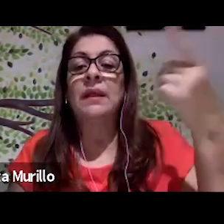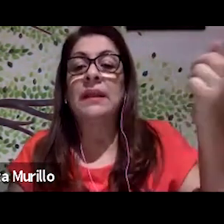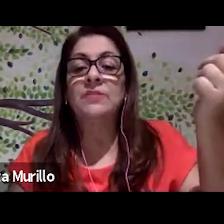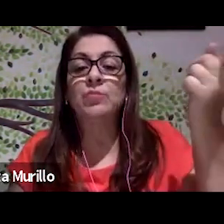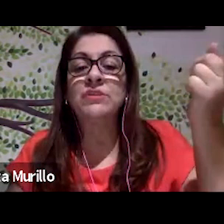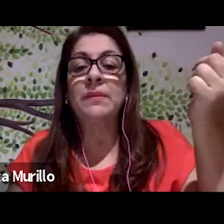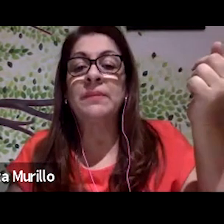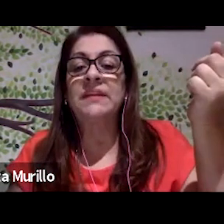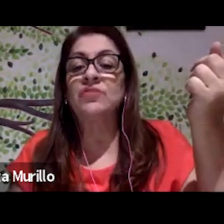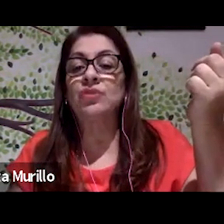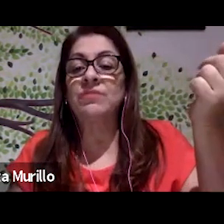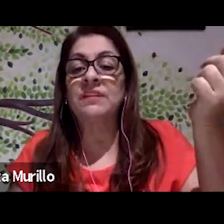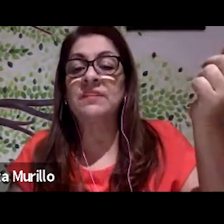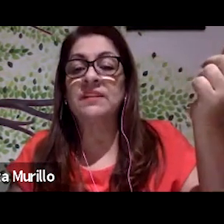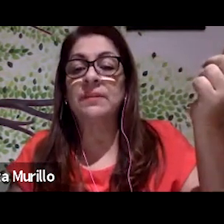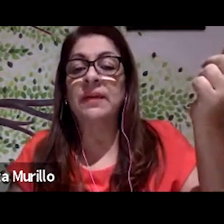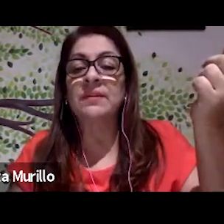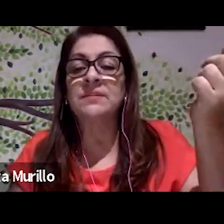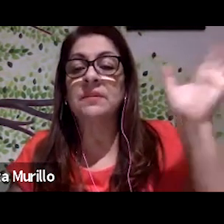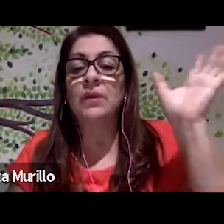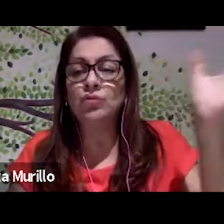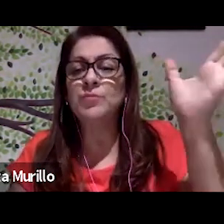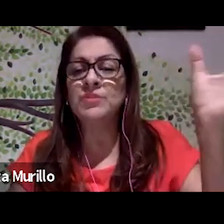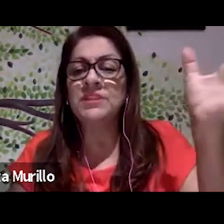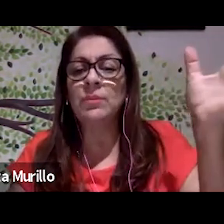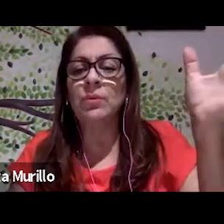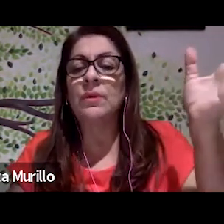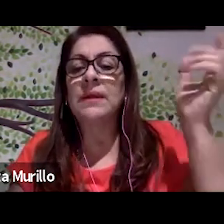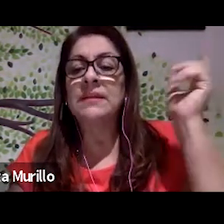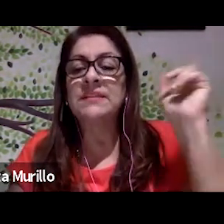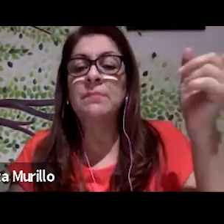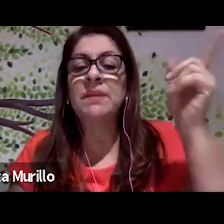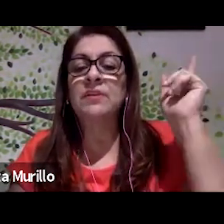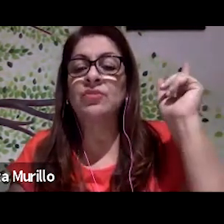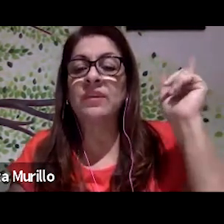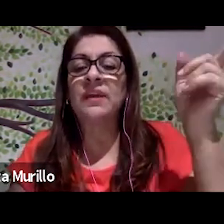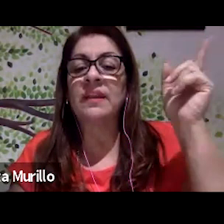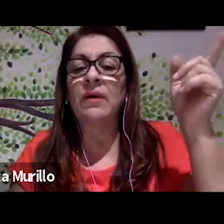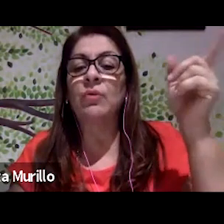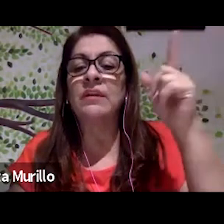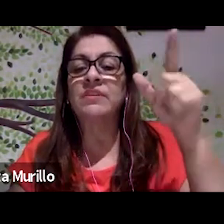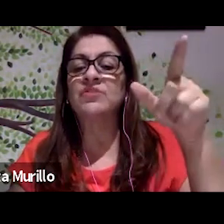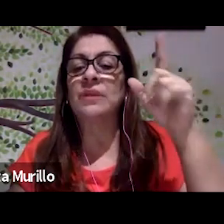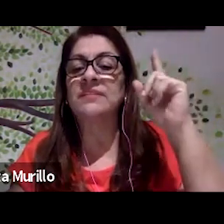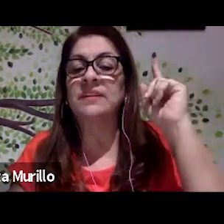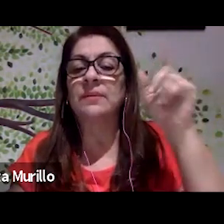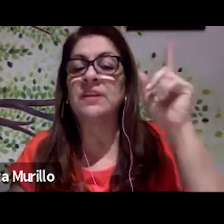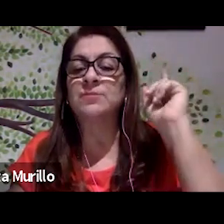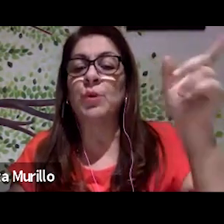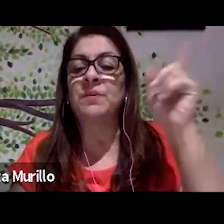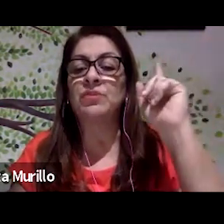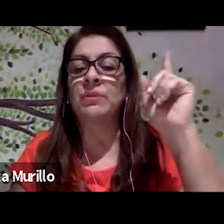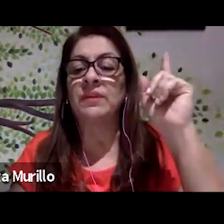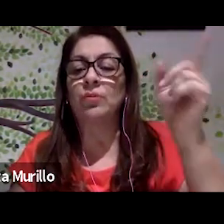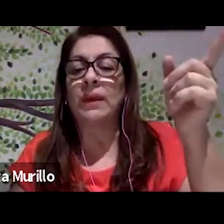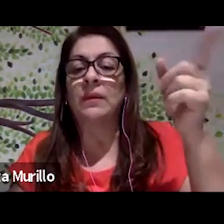las múltiples ventanas con diferentes actividades el uso es positivo siempre que no se deje de lado el resto de las actividades